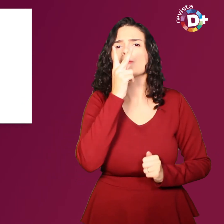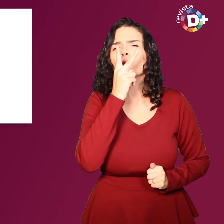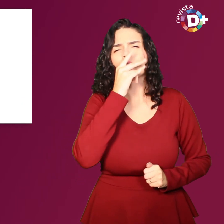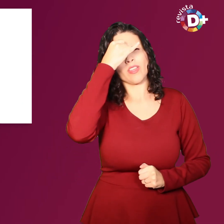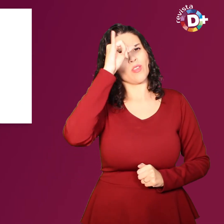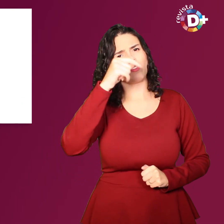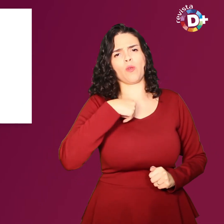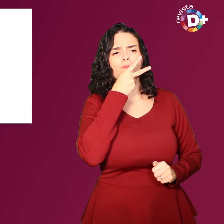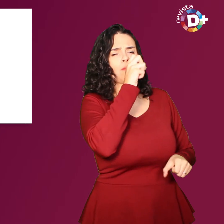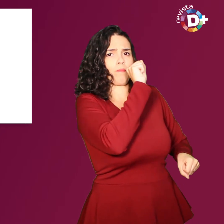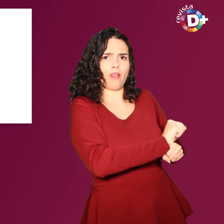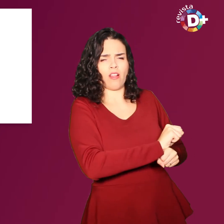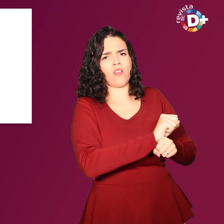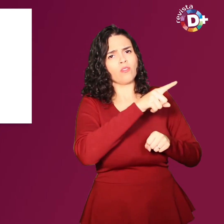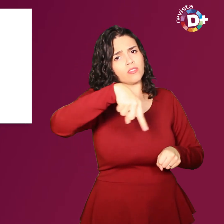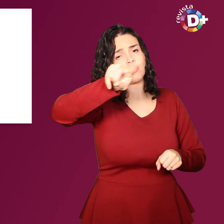pessoas não colocarem isso na boca de jeito nenhum.